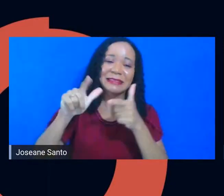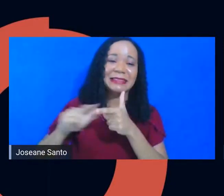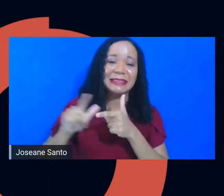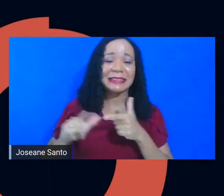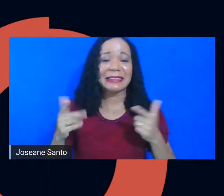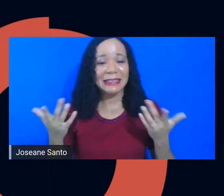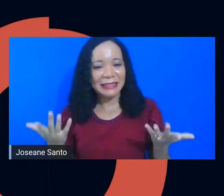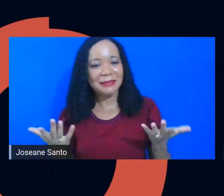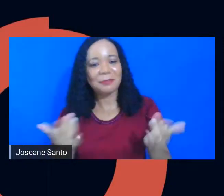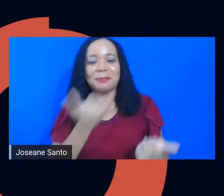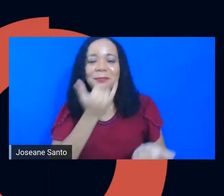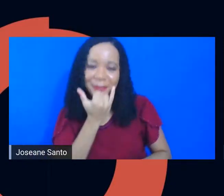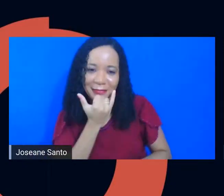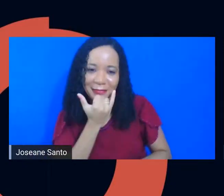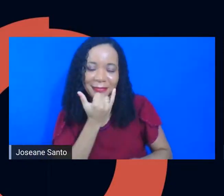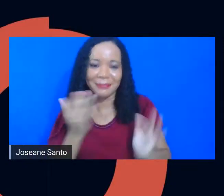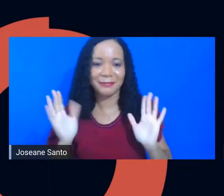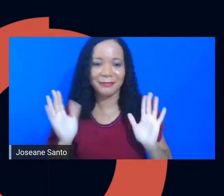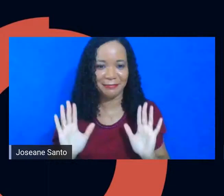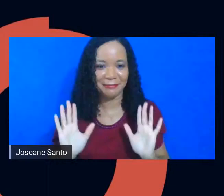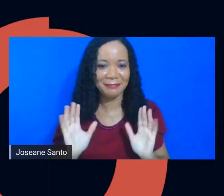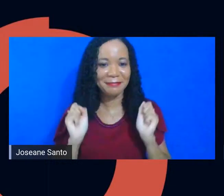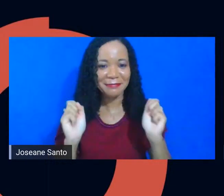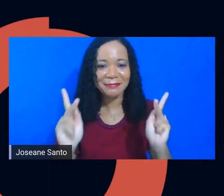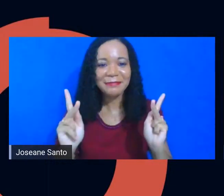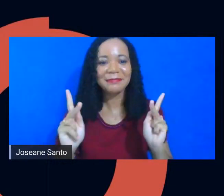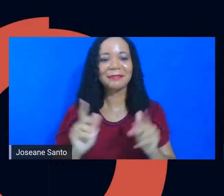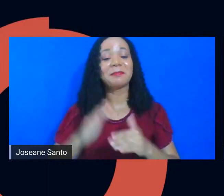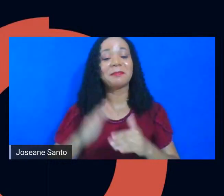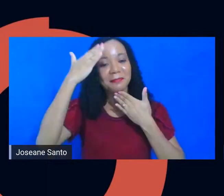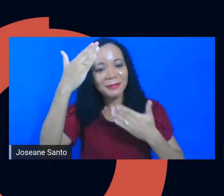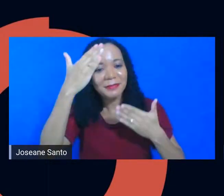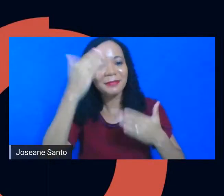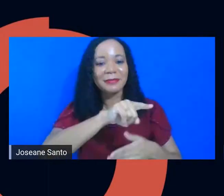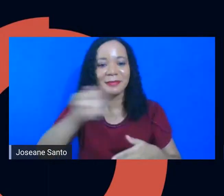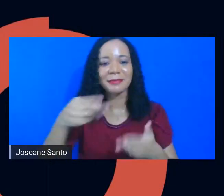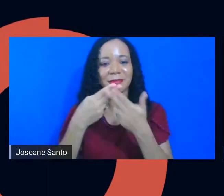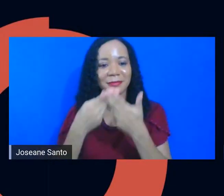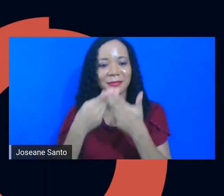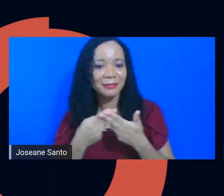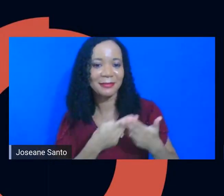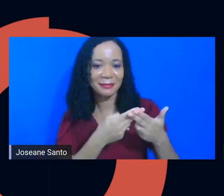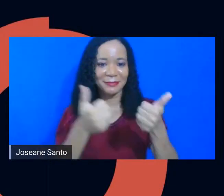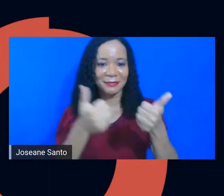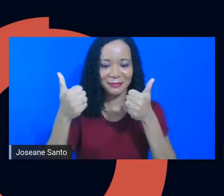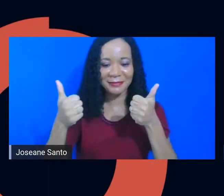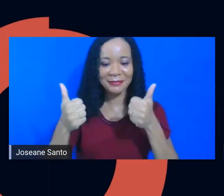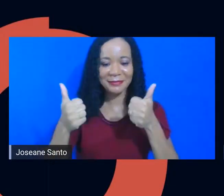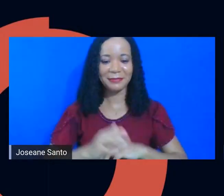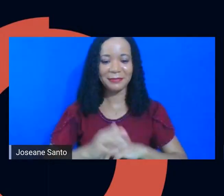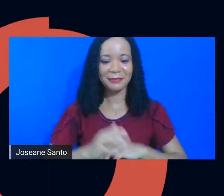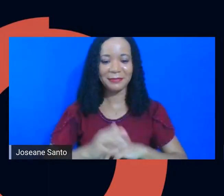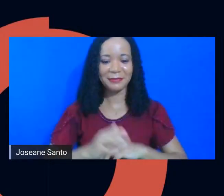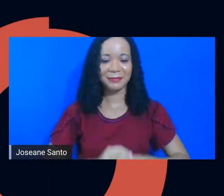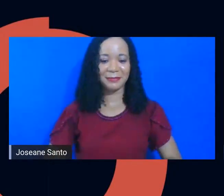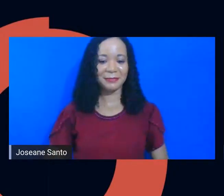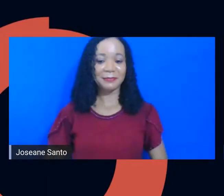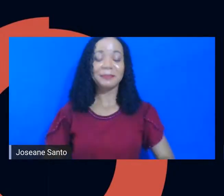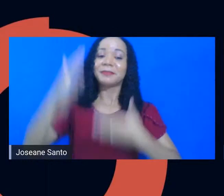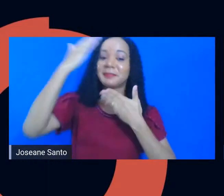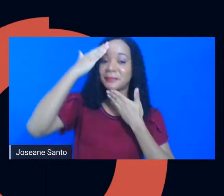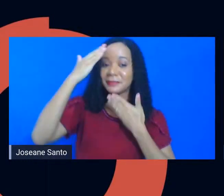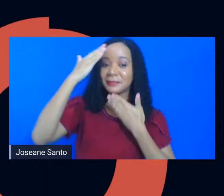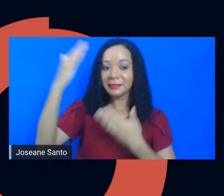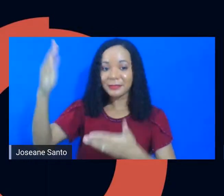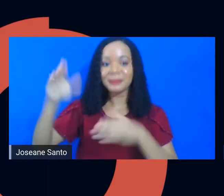virtual. Então, esses imprevistas eles acontecem realmente. Então, peço a todos perdão por estes imprevistas. Agradeço a todos